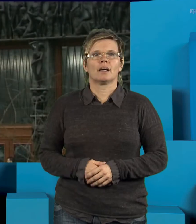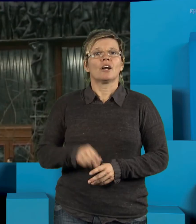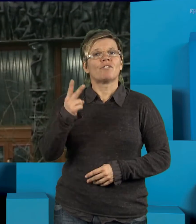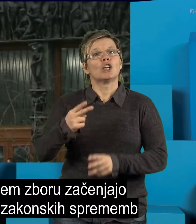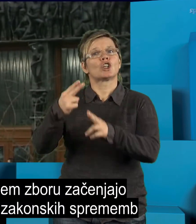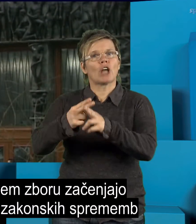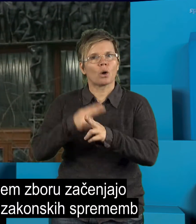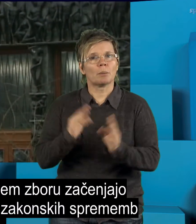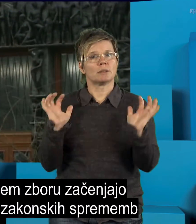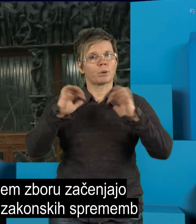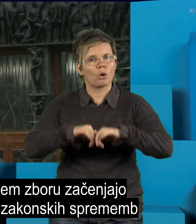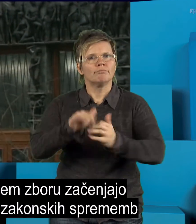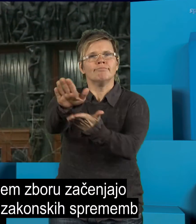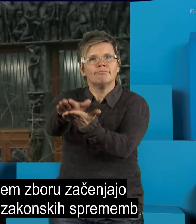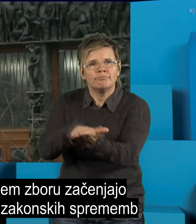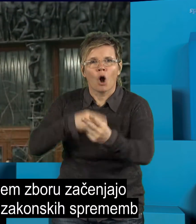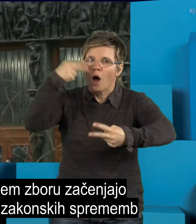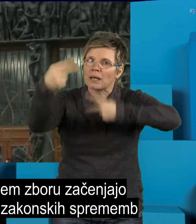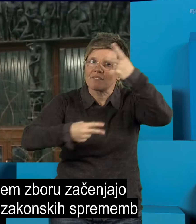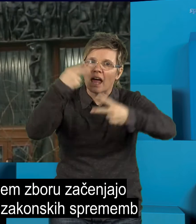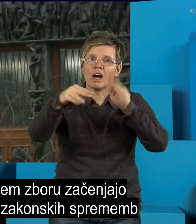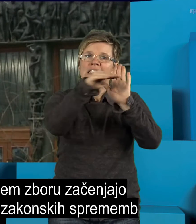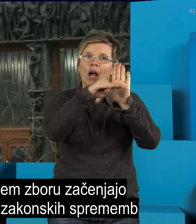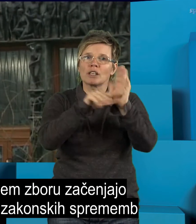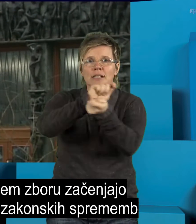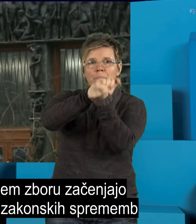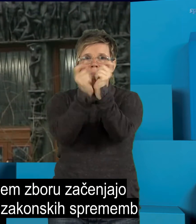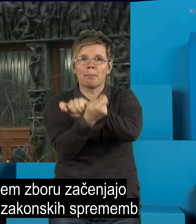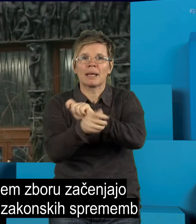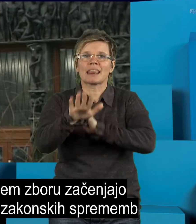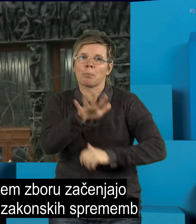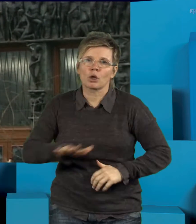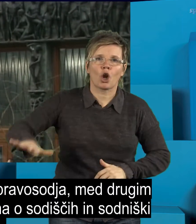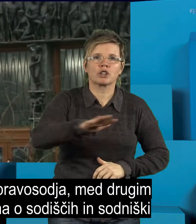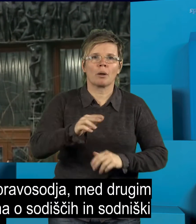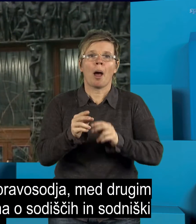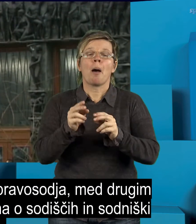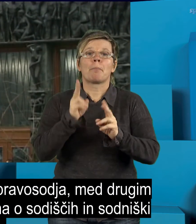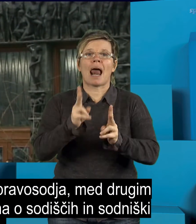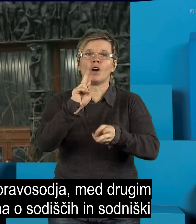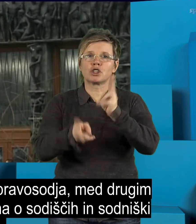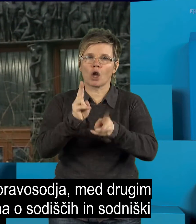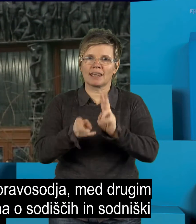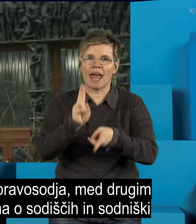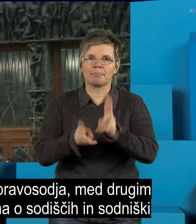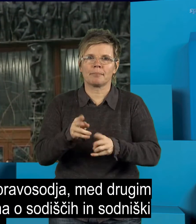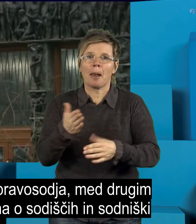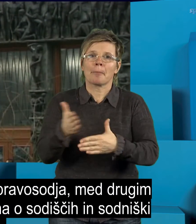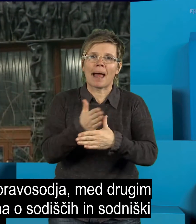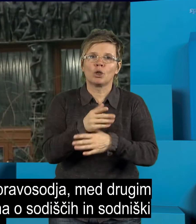V Državnem zboru začenjajo obravnavo zakonskih sprememb na področju pravosodja, med drugim novelo zakona o sodiščih